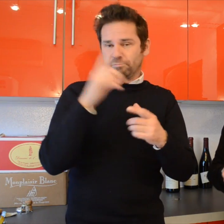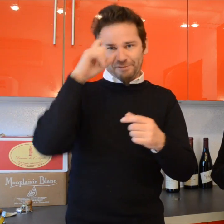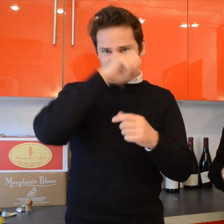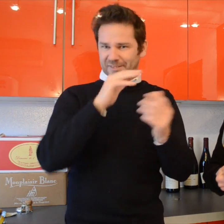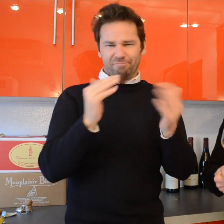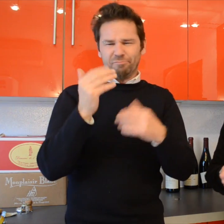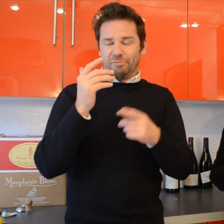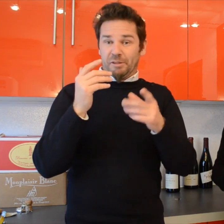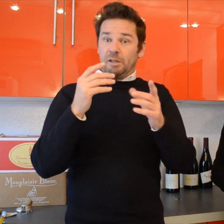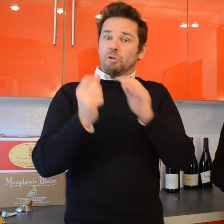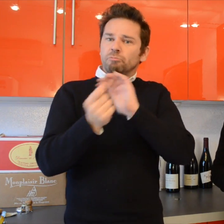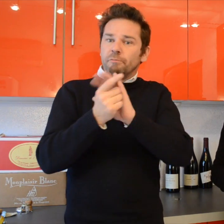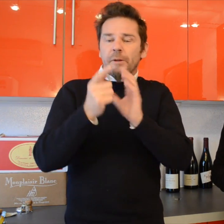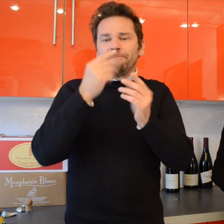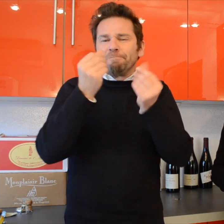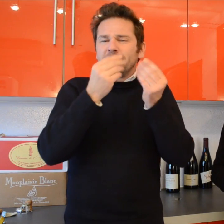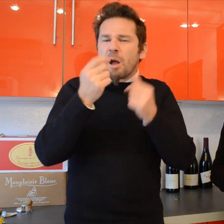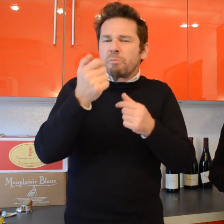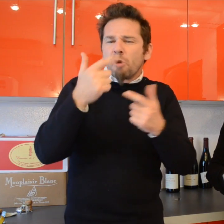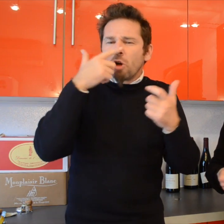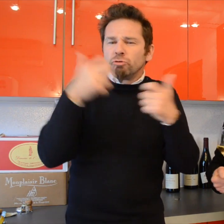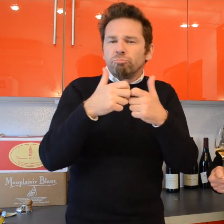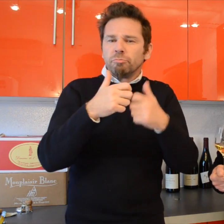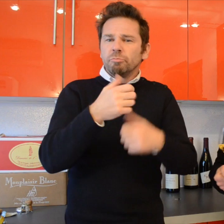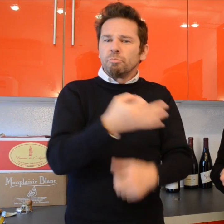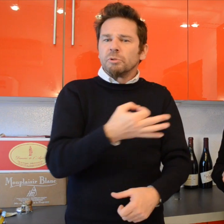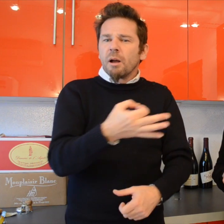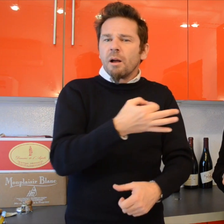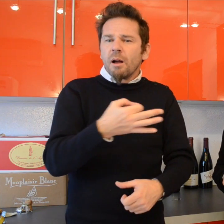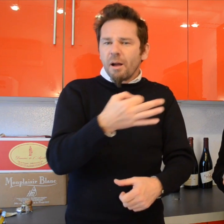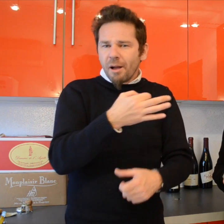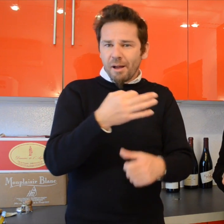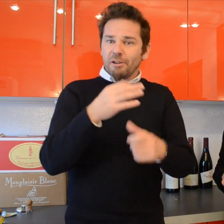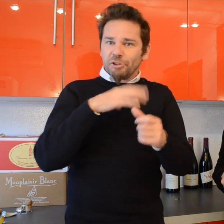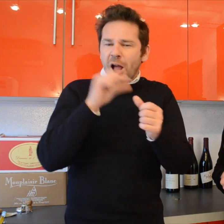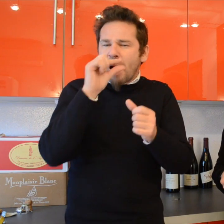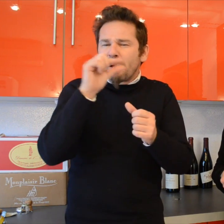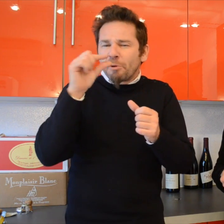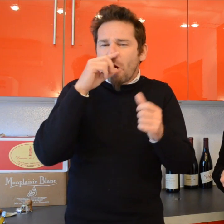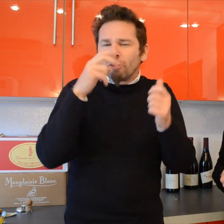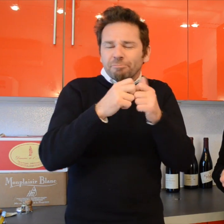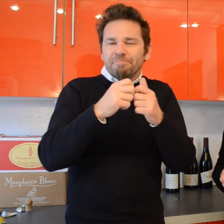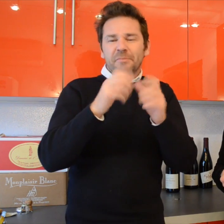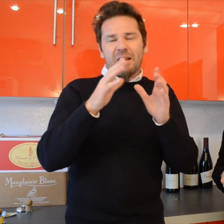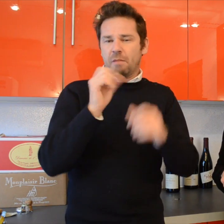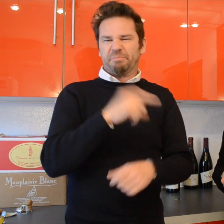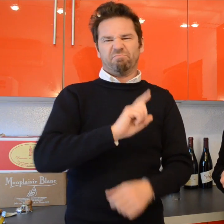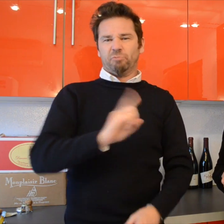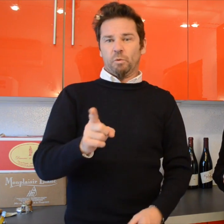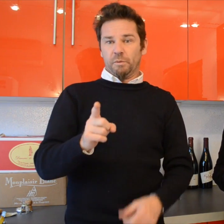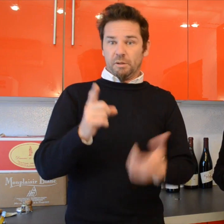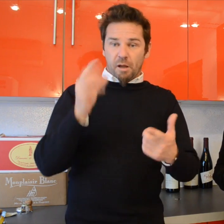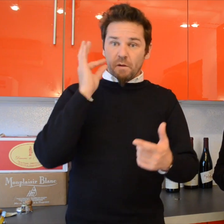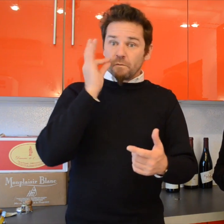qu'il y a un côté qui peut être assez proche des vins de muscat. Ici c'est pas le cas, on a beaucoup de